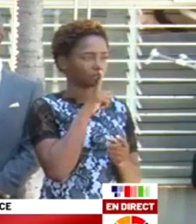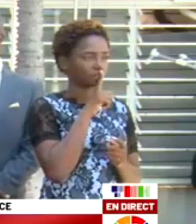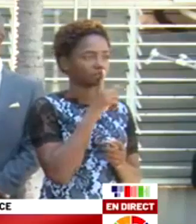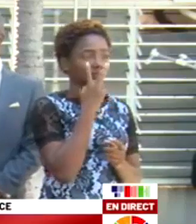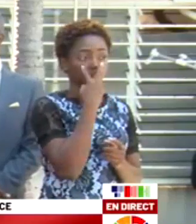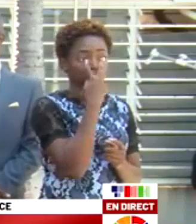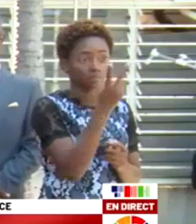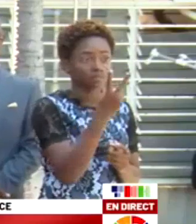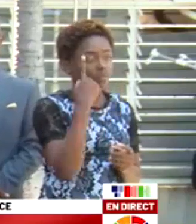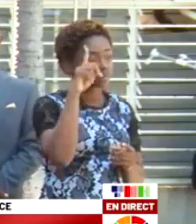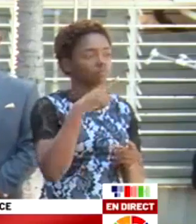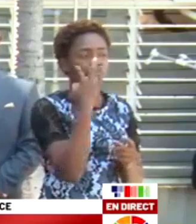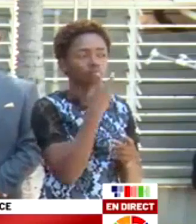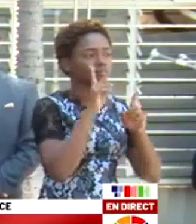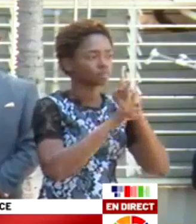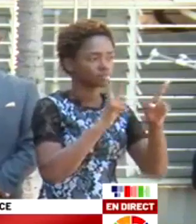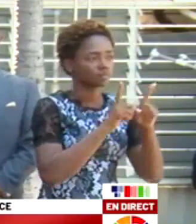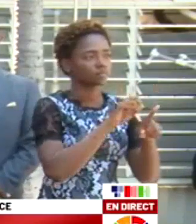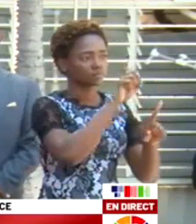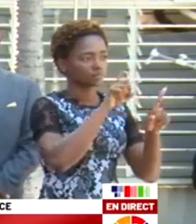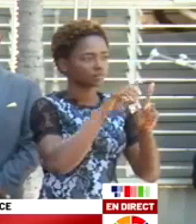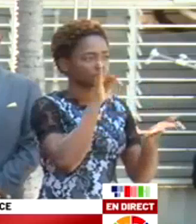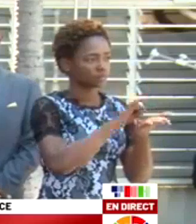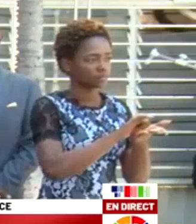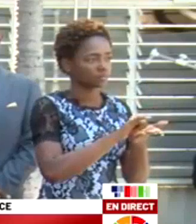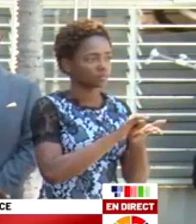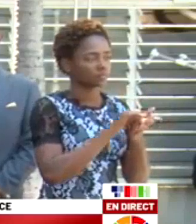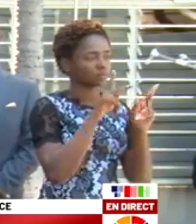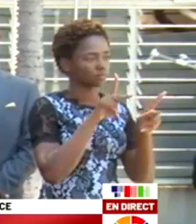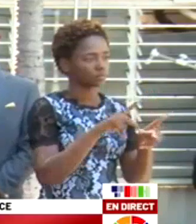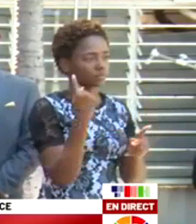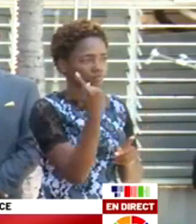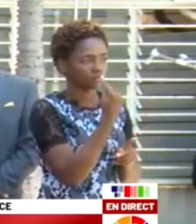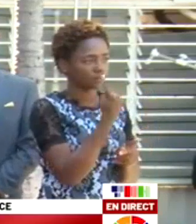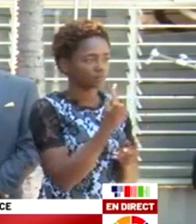G-Web Bouche Palais. Et là, ça, monde l'a toujours